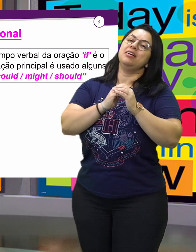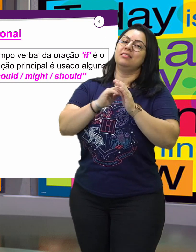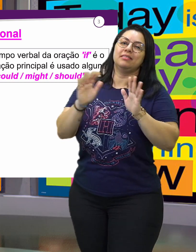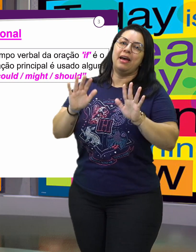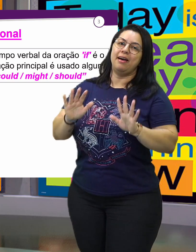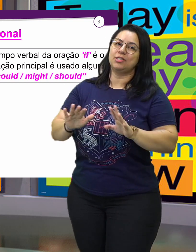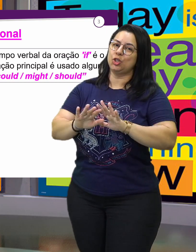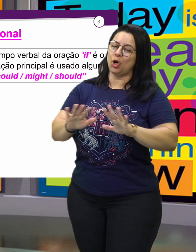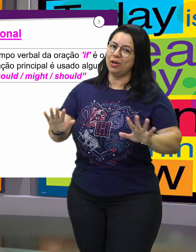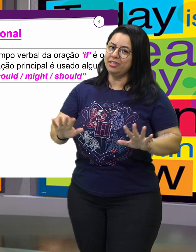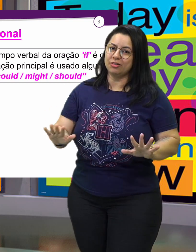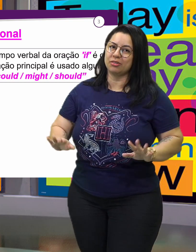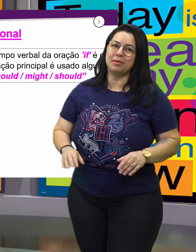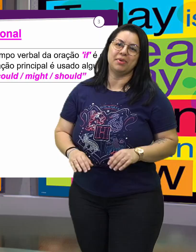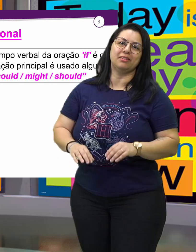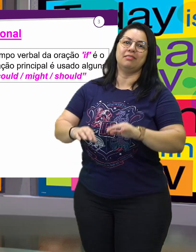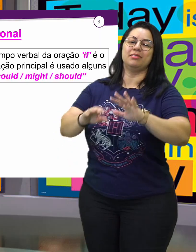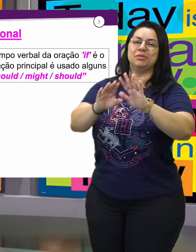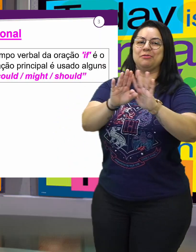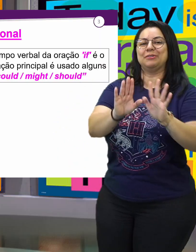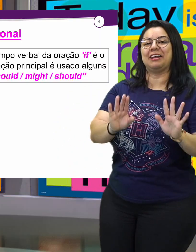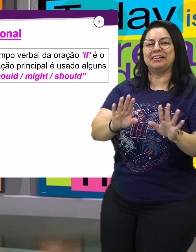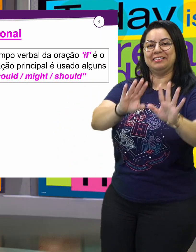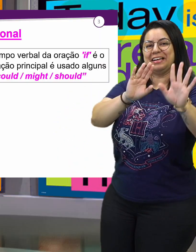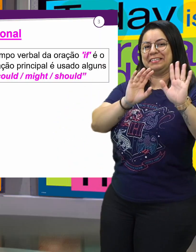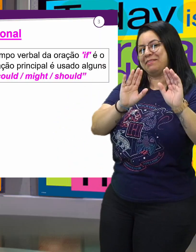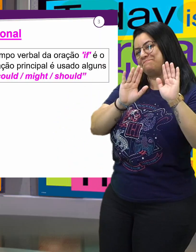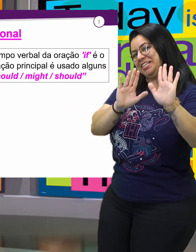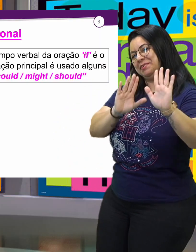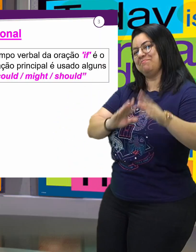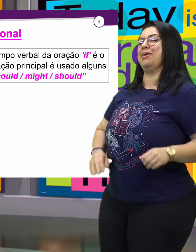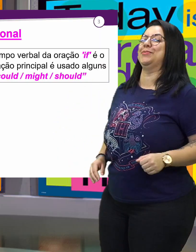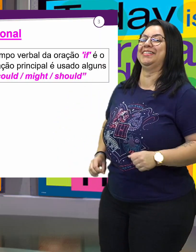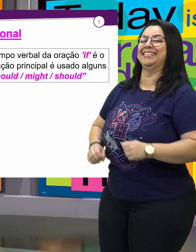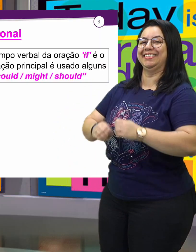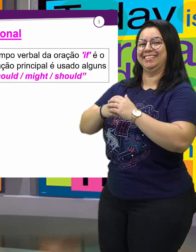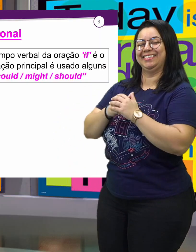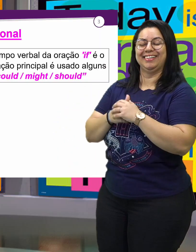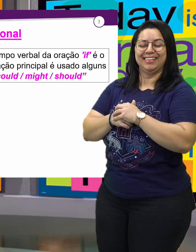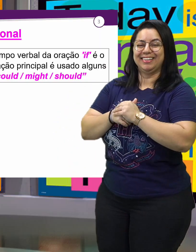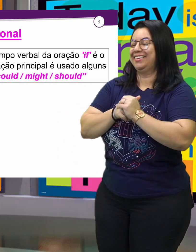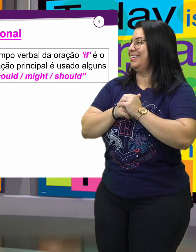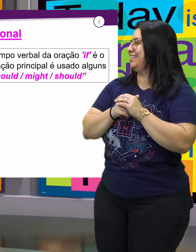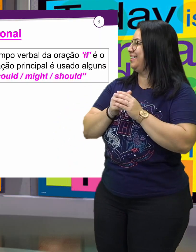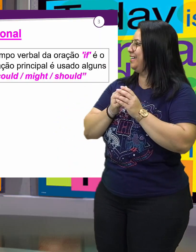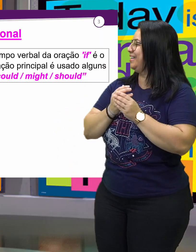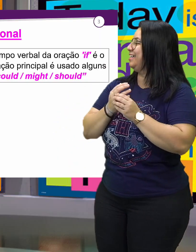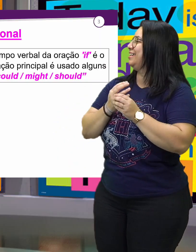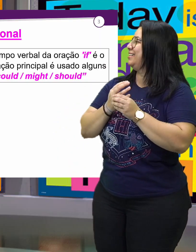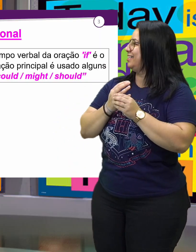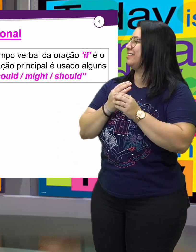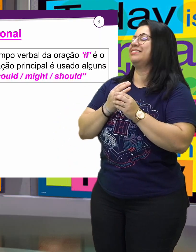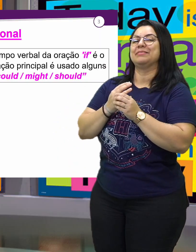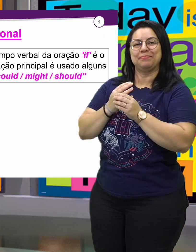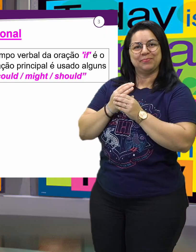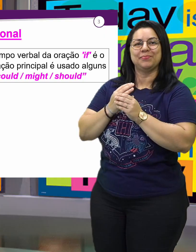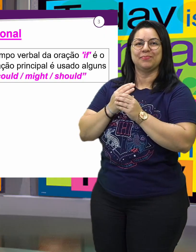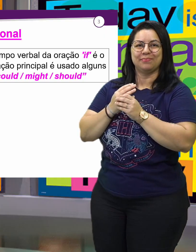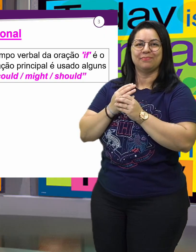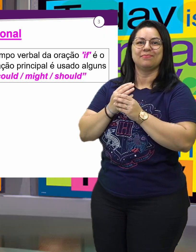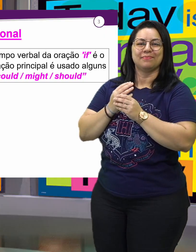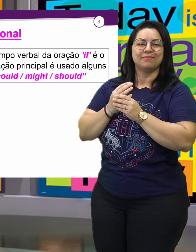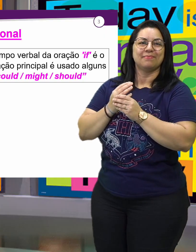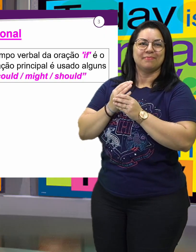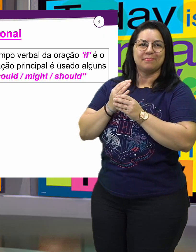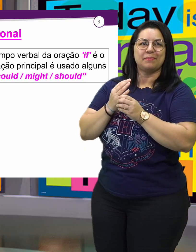Isso. Mas é só nisso também, né? Vamos se concentrar aqui nessa que é principal. Exatamente. Mas esse if é o mais utilizado quando você